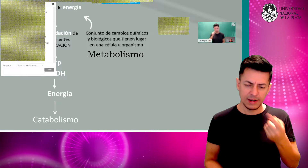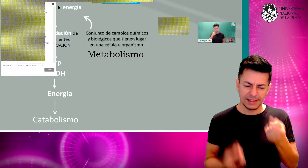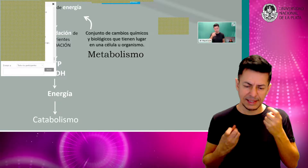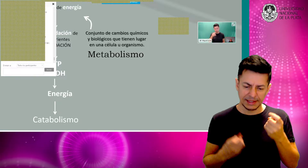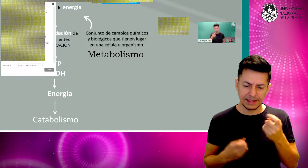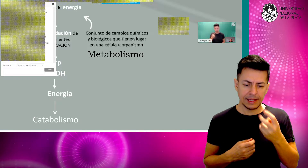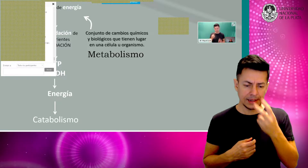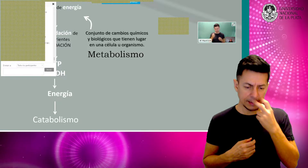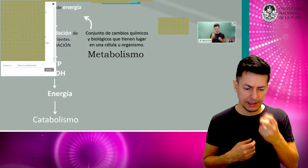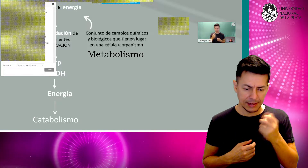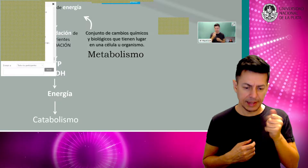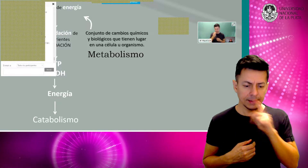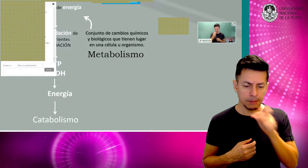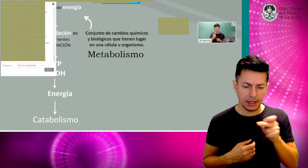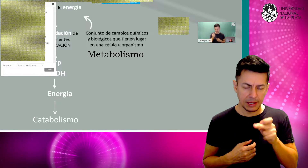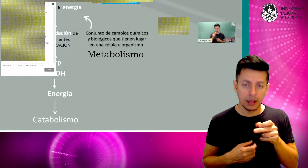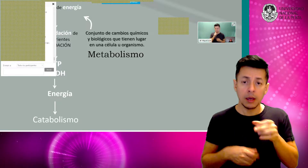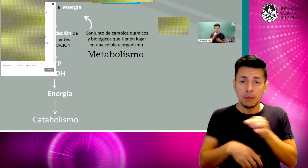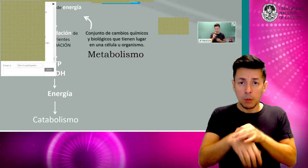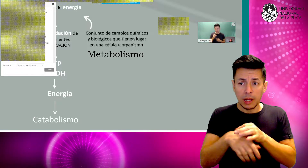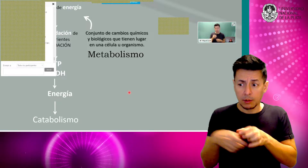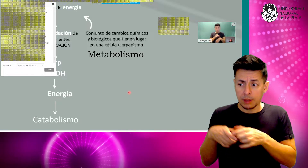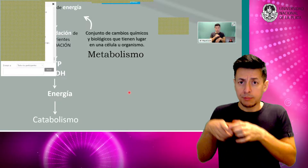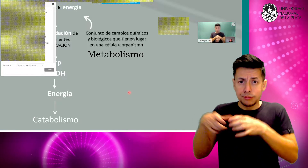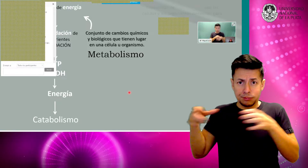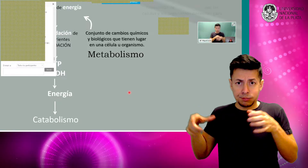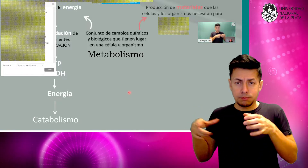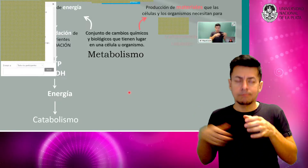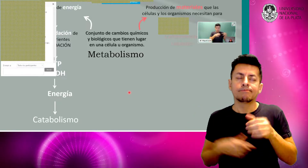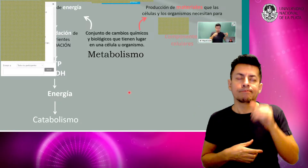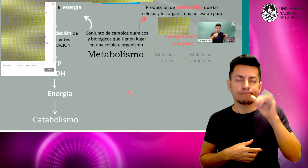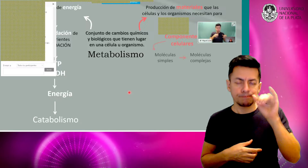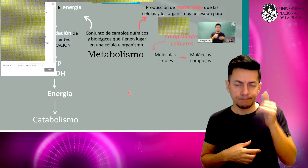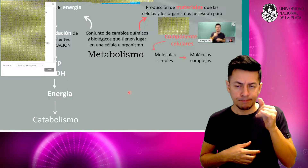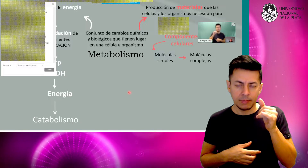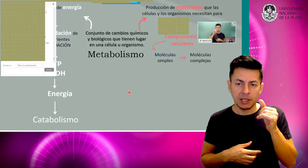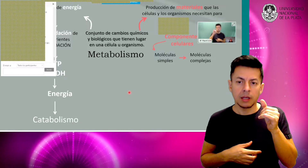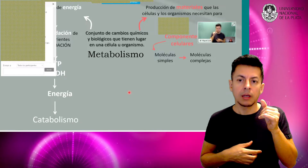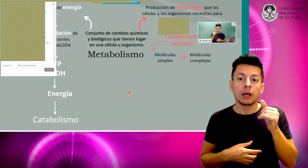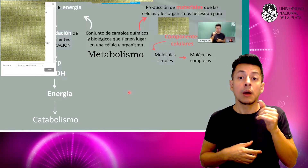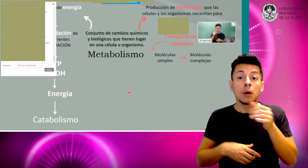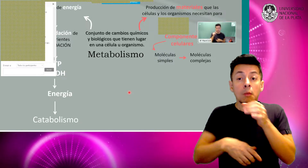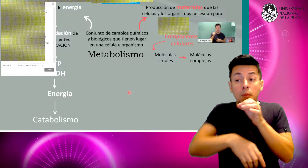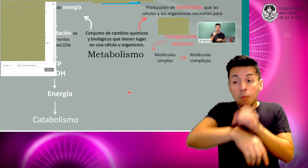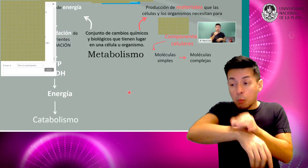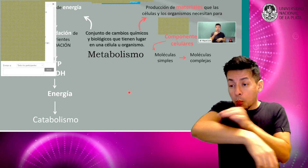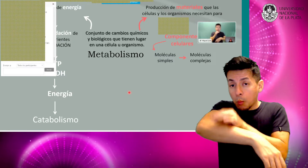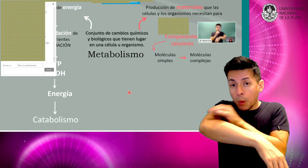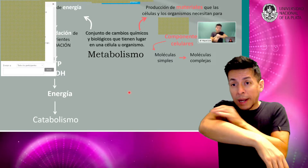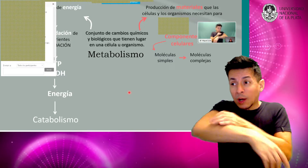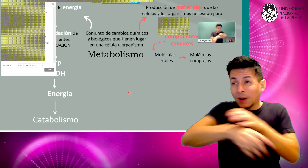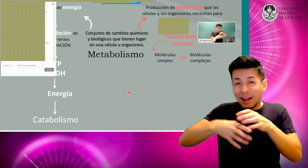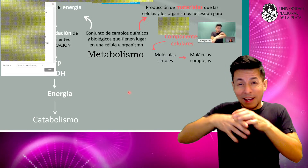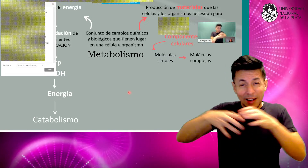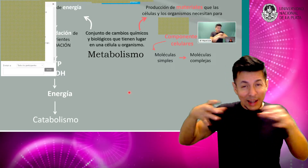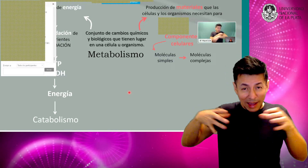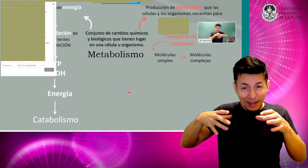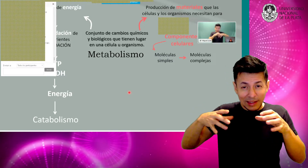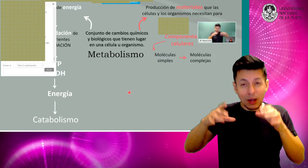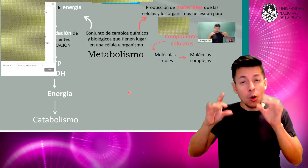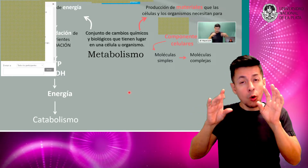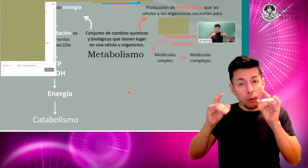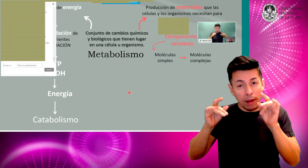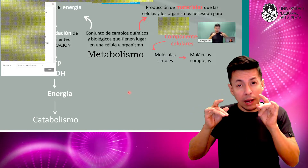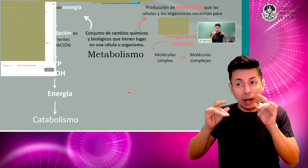no? Exactamente. Para poder construir moléculas grandes y complejas,